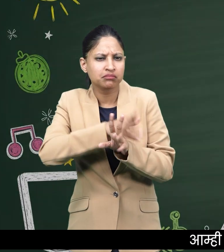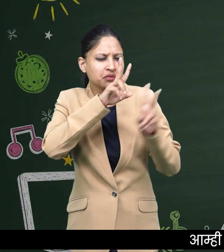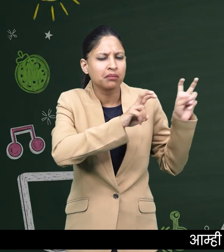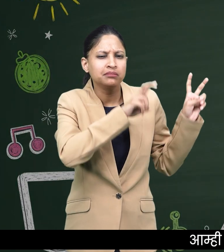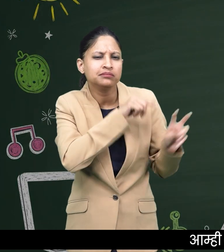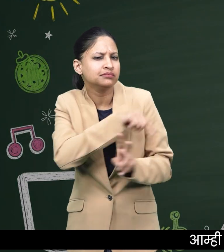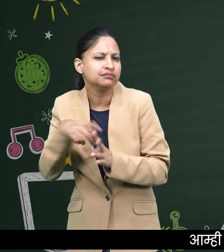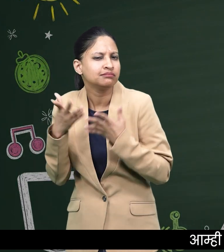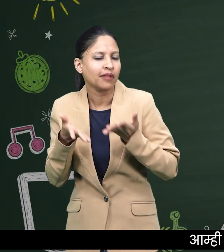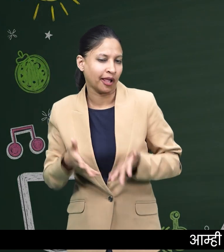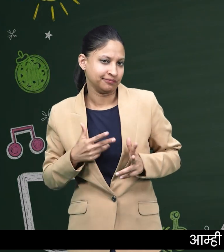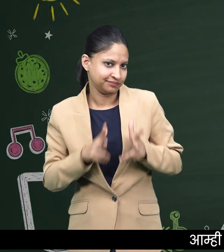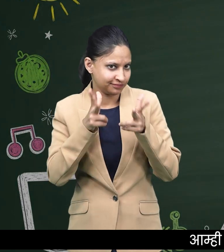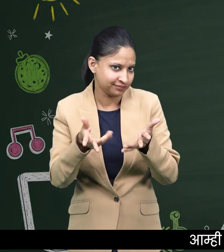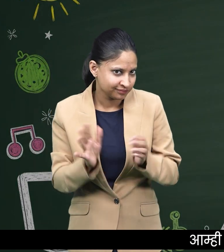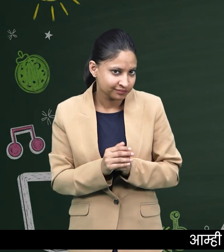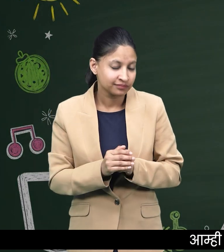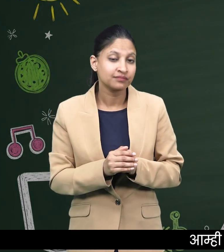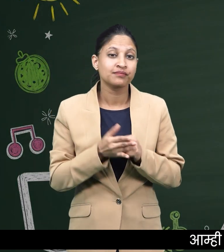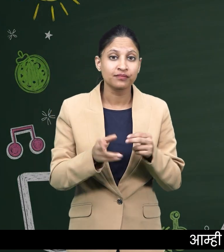आम्ही काय शिकलो ते येथे आहे.